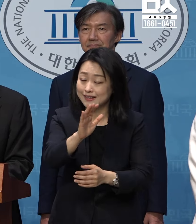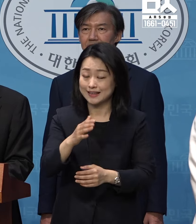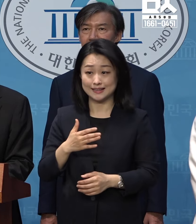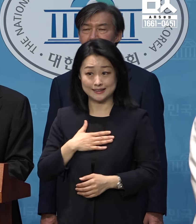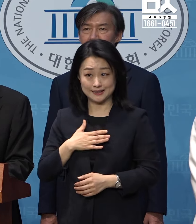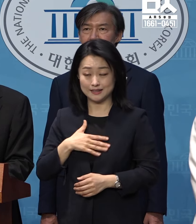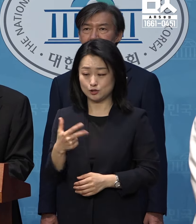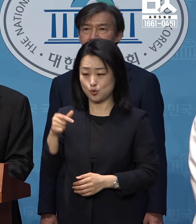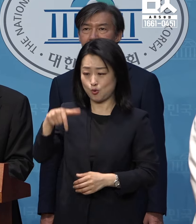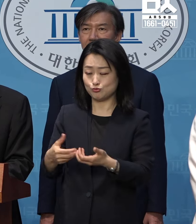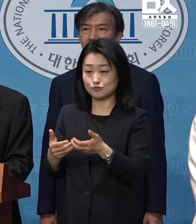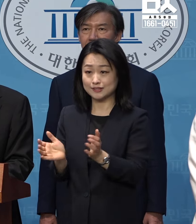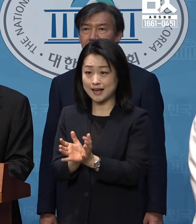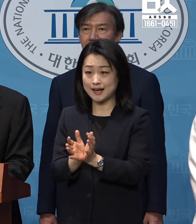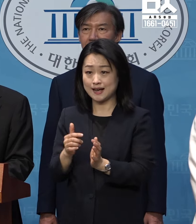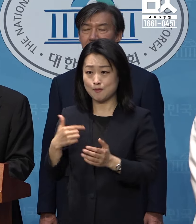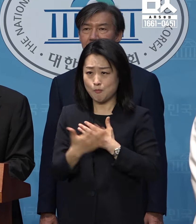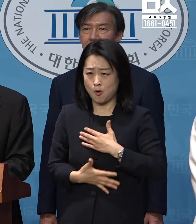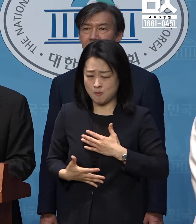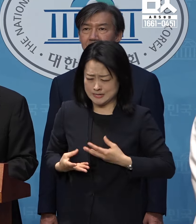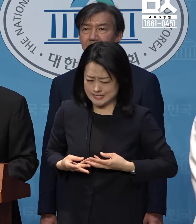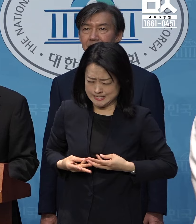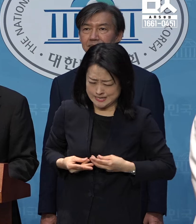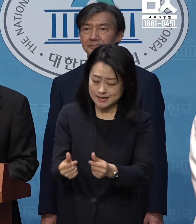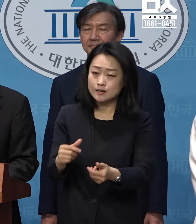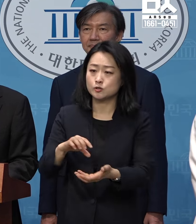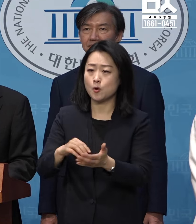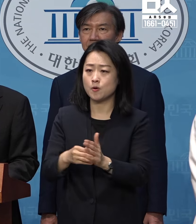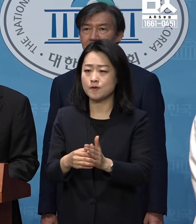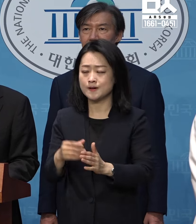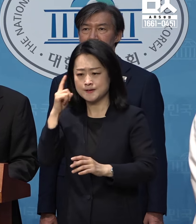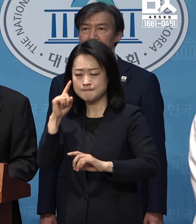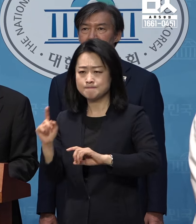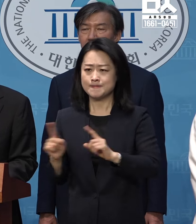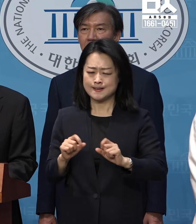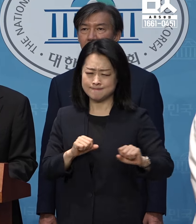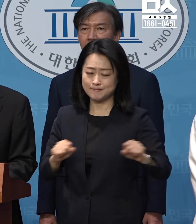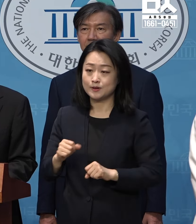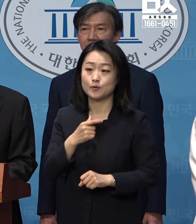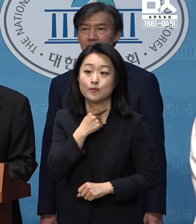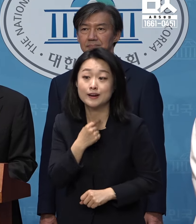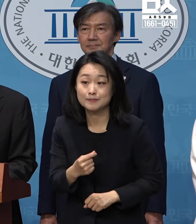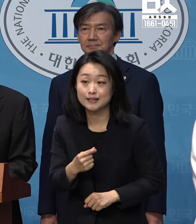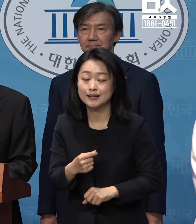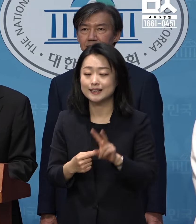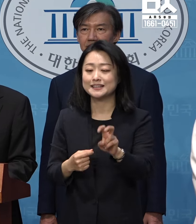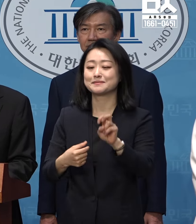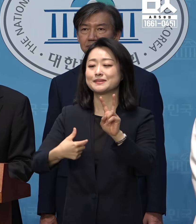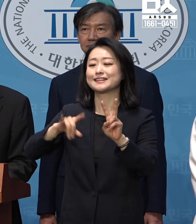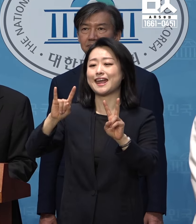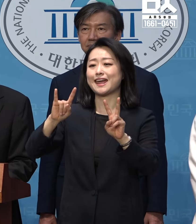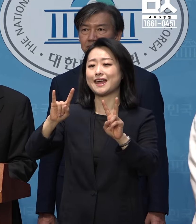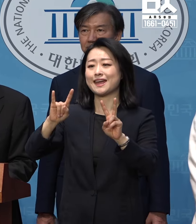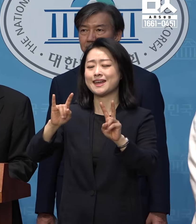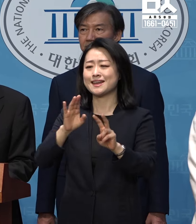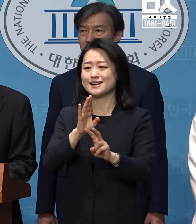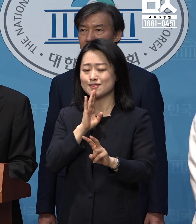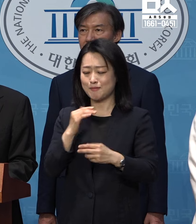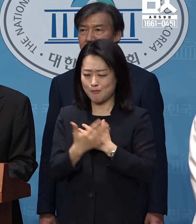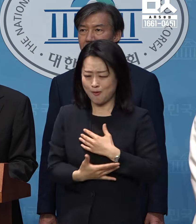될 각오로 이 자리에 서 있습니다. 22대 국회에서 가장 뜨거운 파란 불꽃이